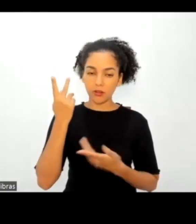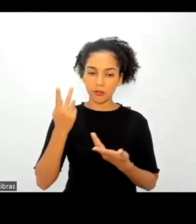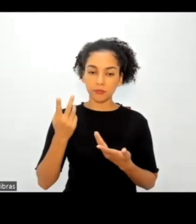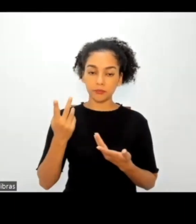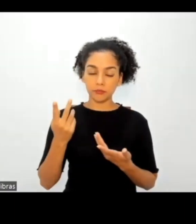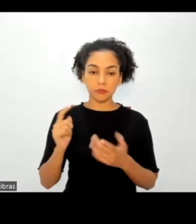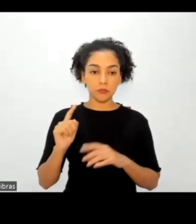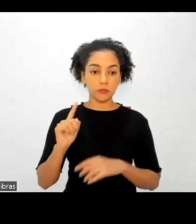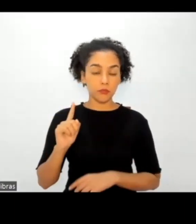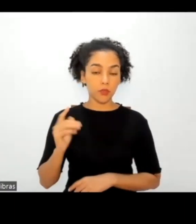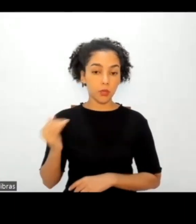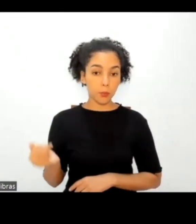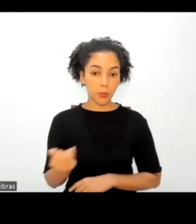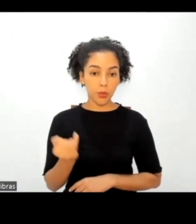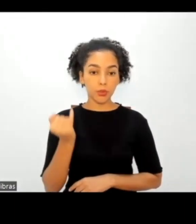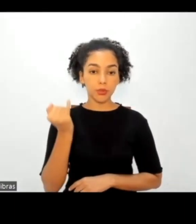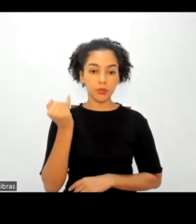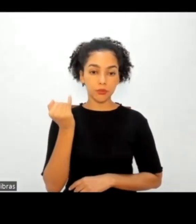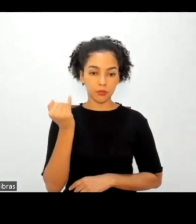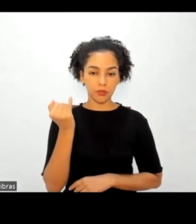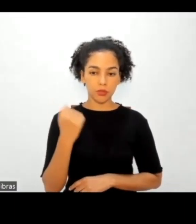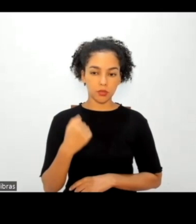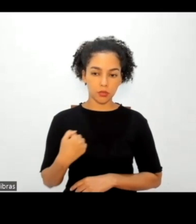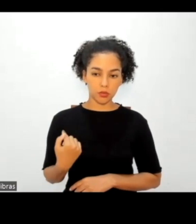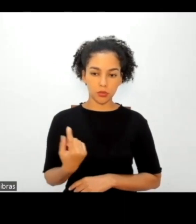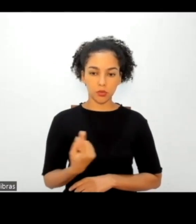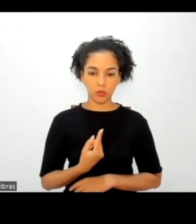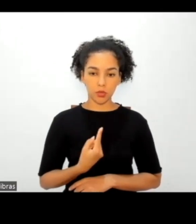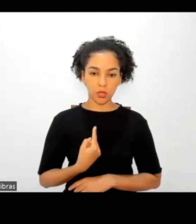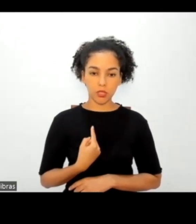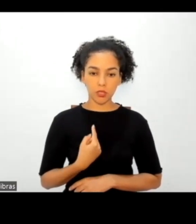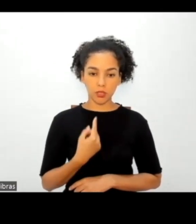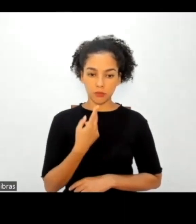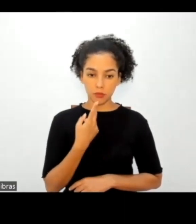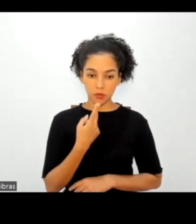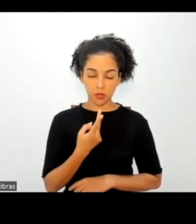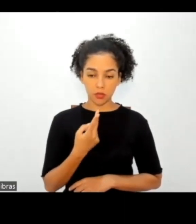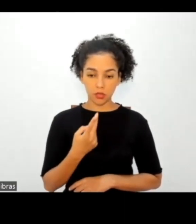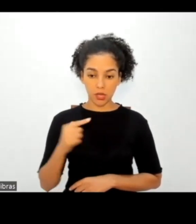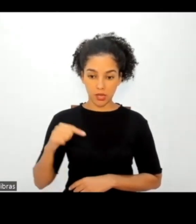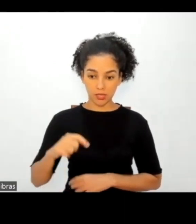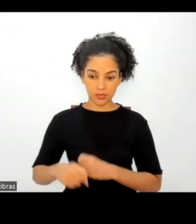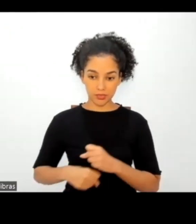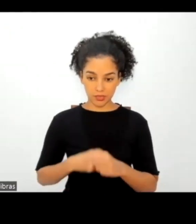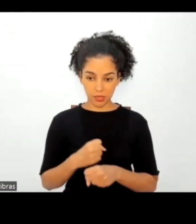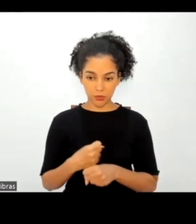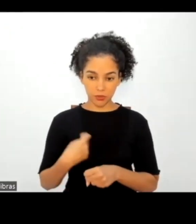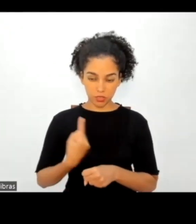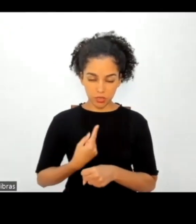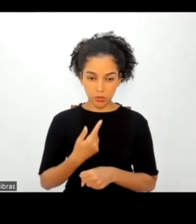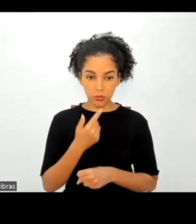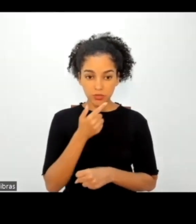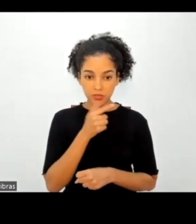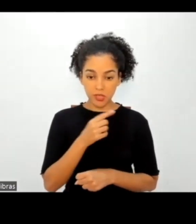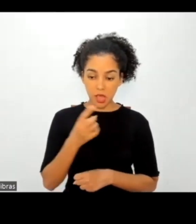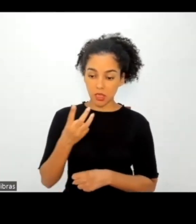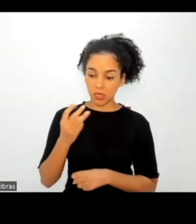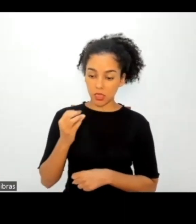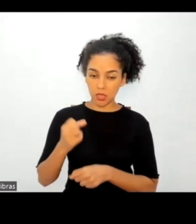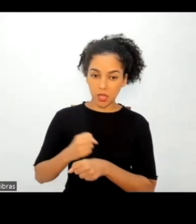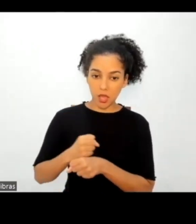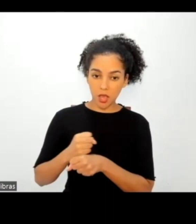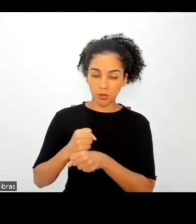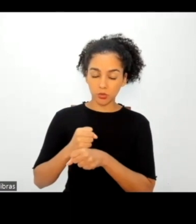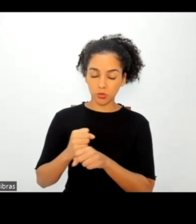é importante, inclusive, assim, né, a gente dizer, né, que nesse ano que a gente está comemorando os 30 anos, né, do Código de